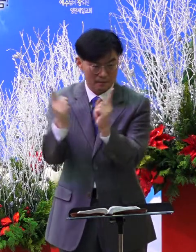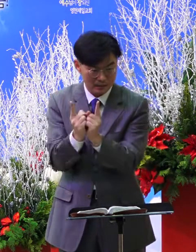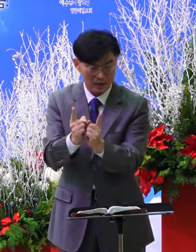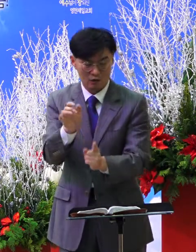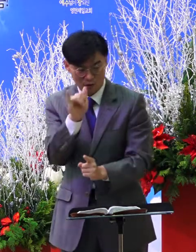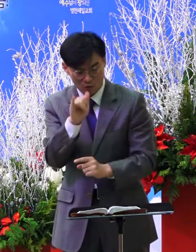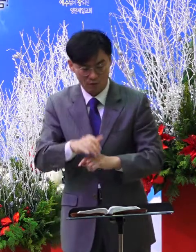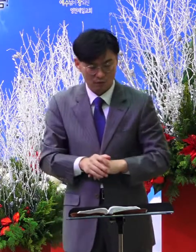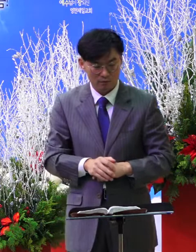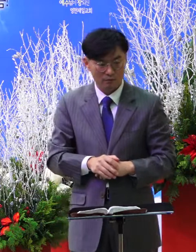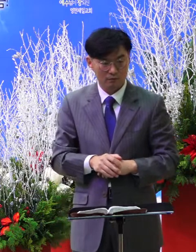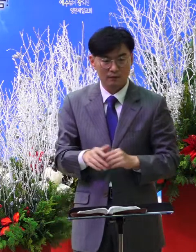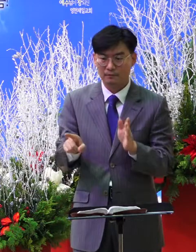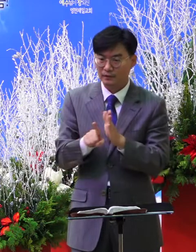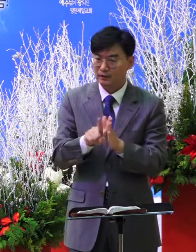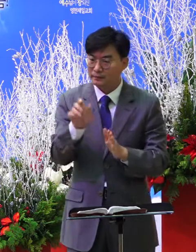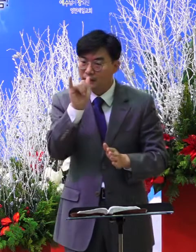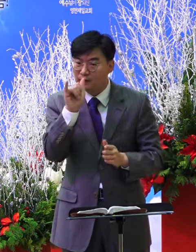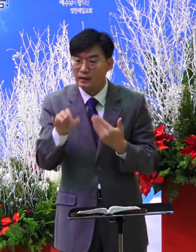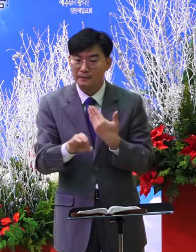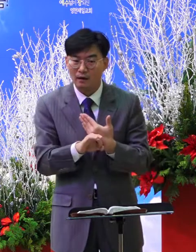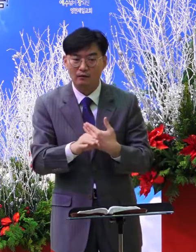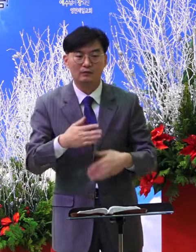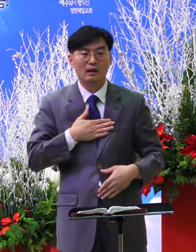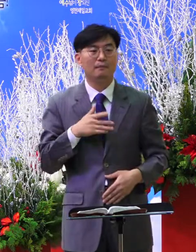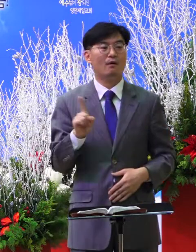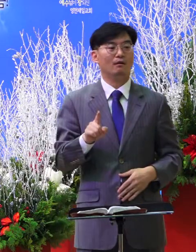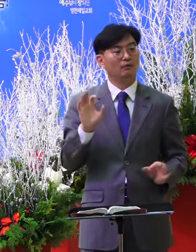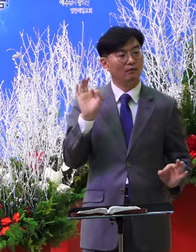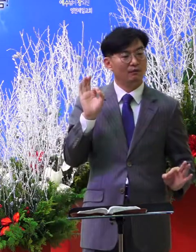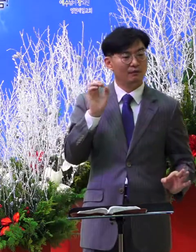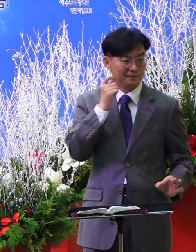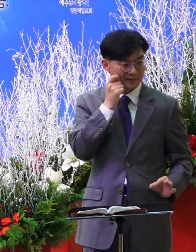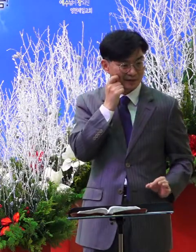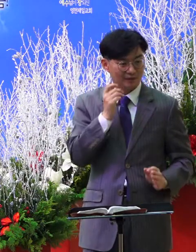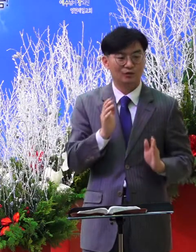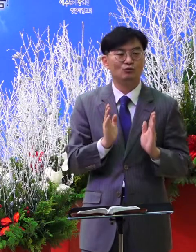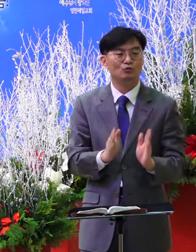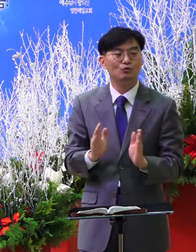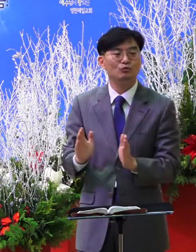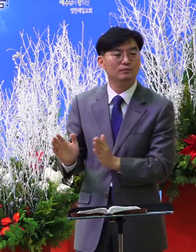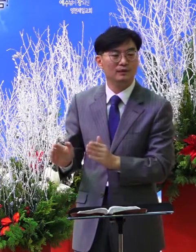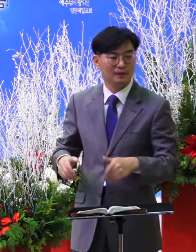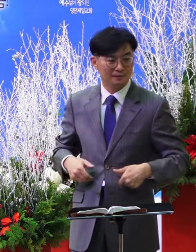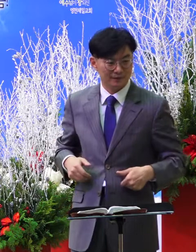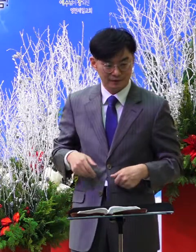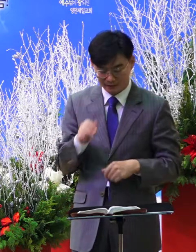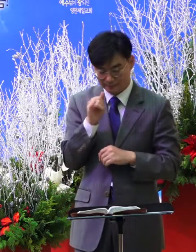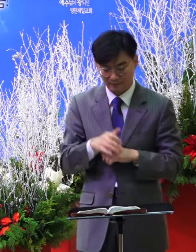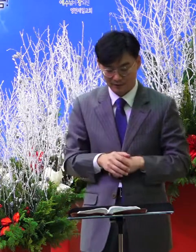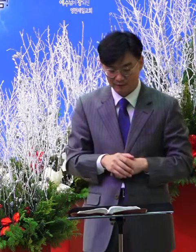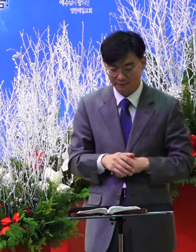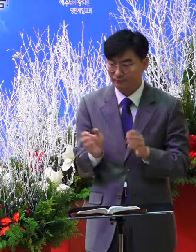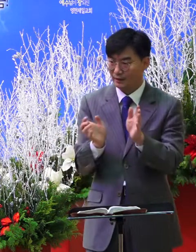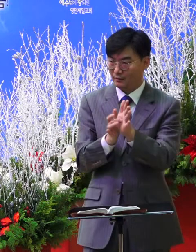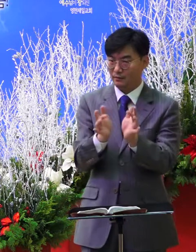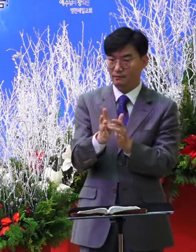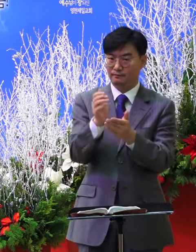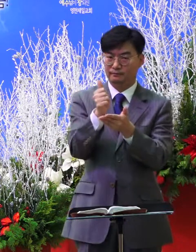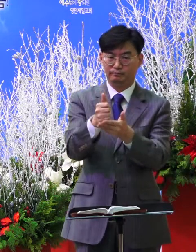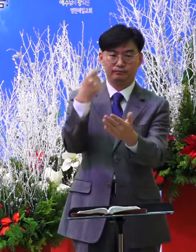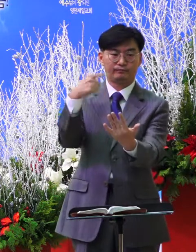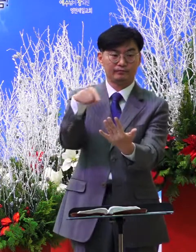안다면 준비해야 합니다. 오늘 본문이 바로 그런 이야기인데, 예수님의 비유입니다. 열천의